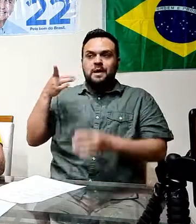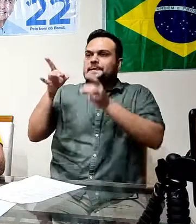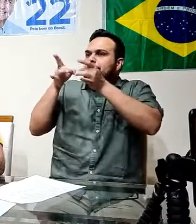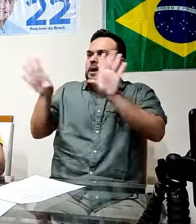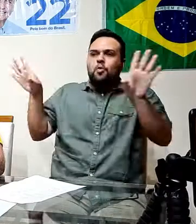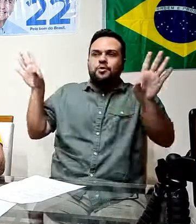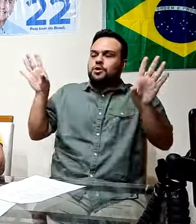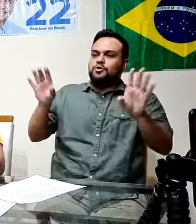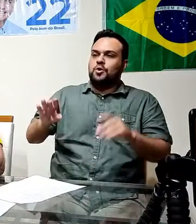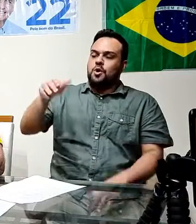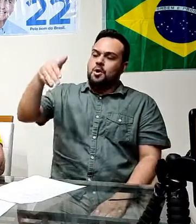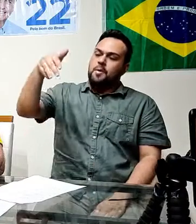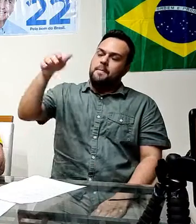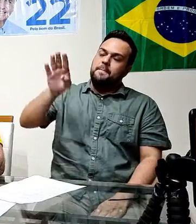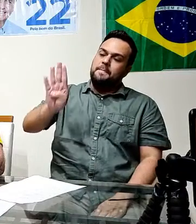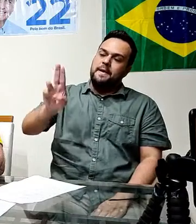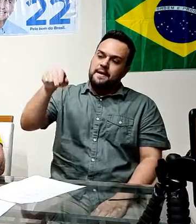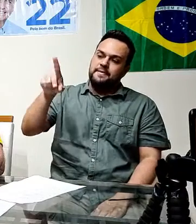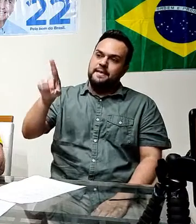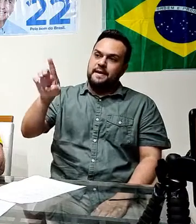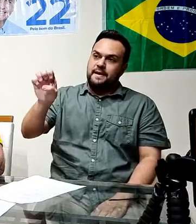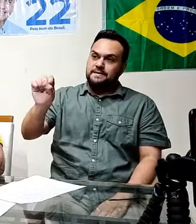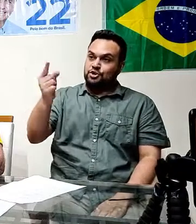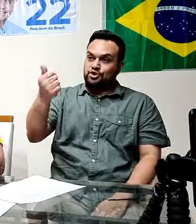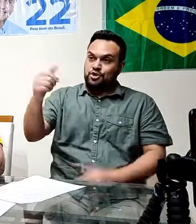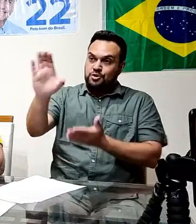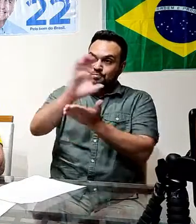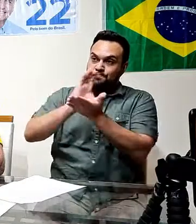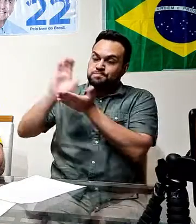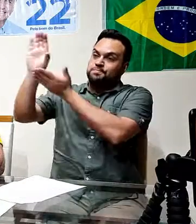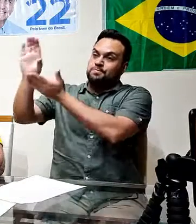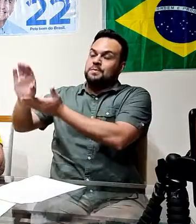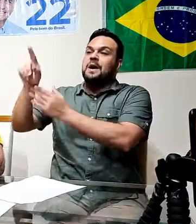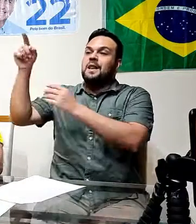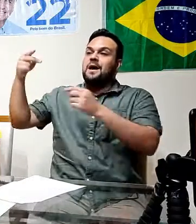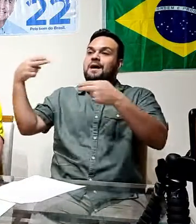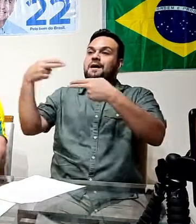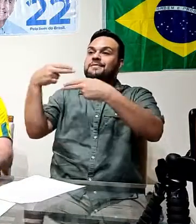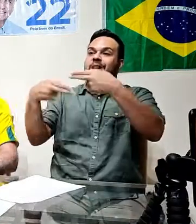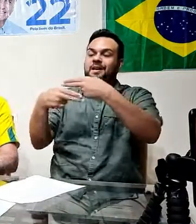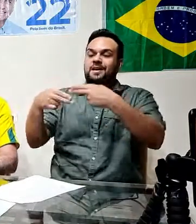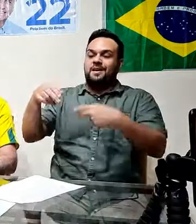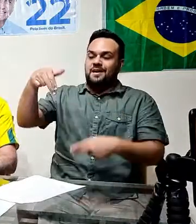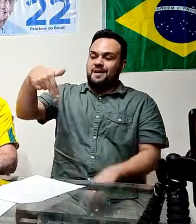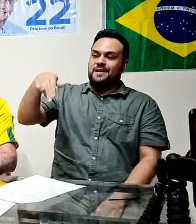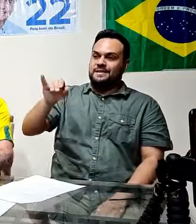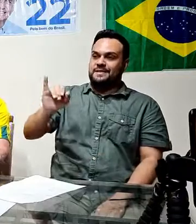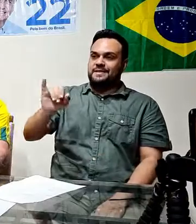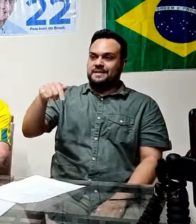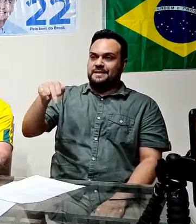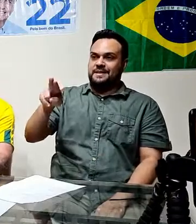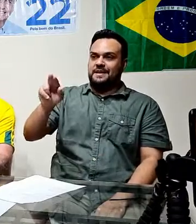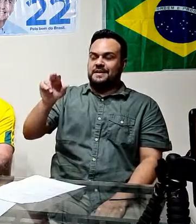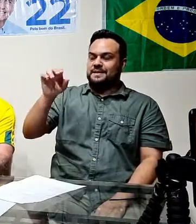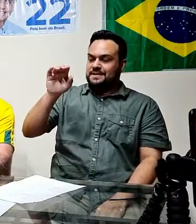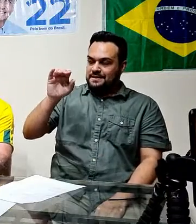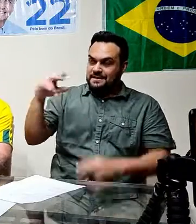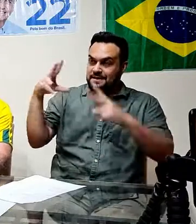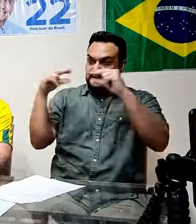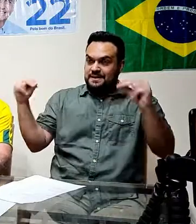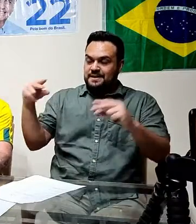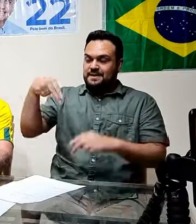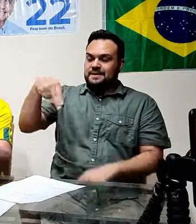BNDES repassasse recursos para essa hidrelétrica lá na Nicarágua. E deixo claro a vocês, parte dessa grana